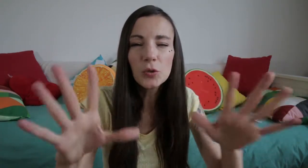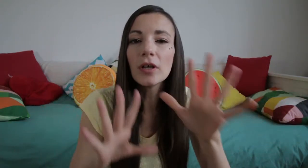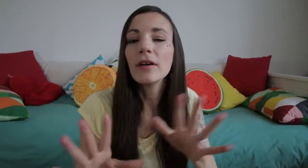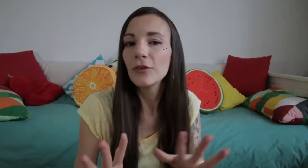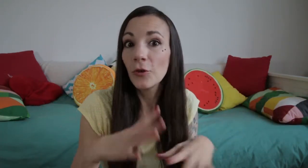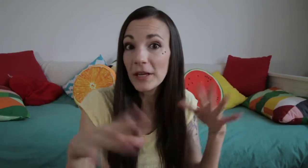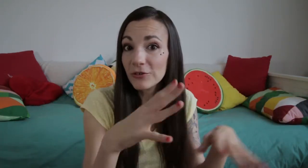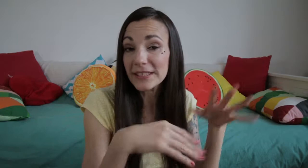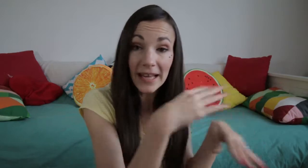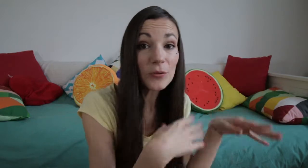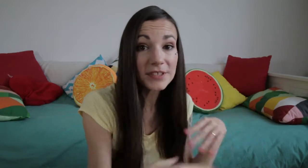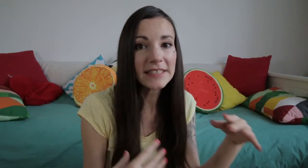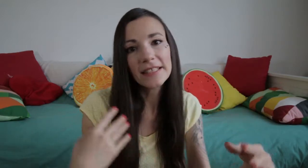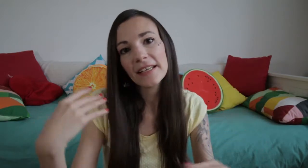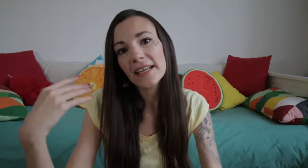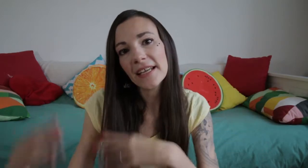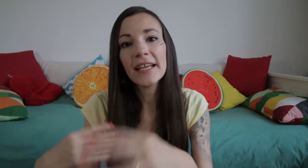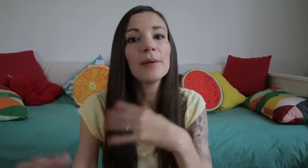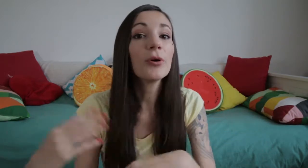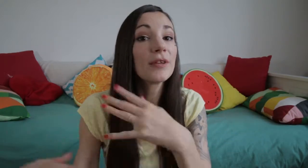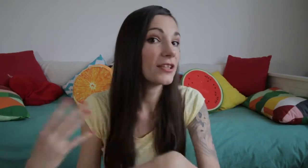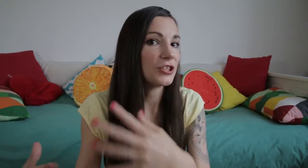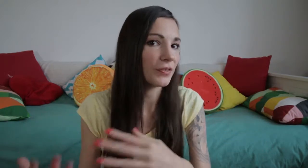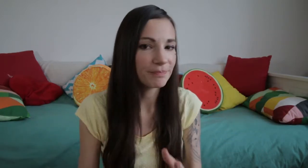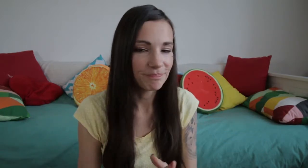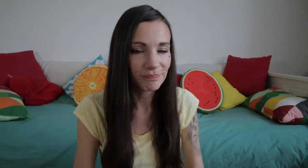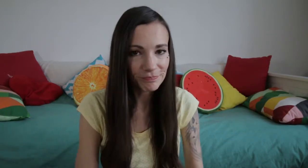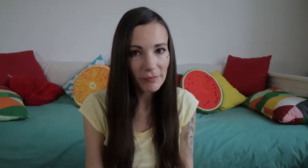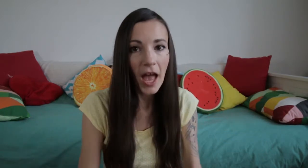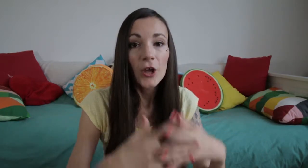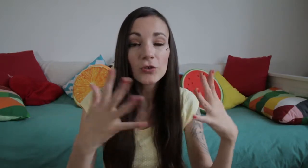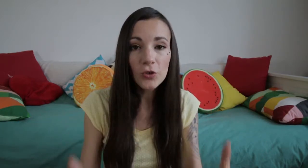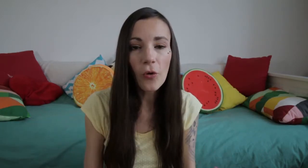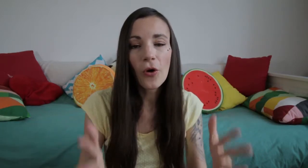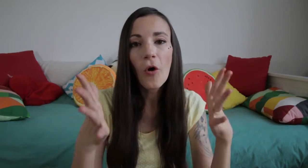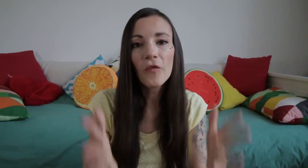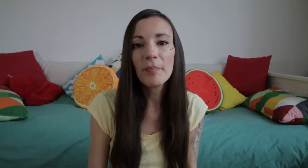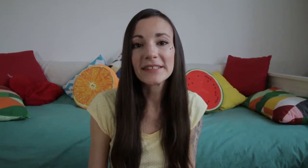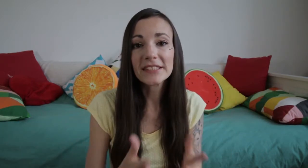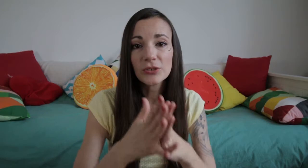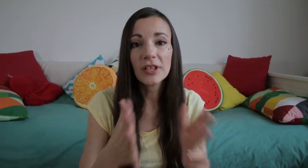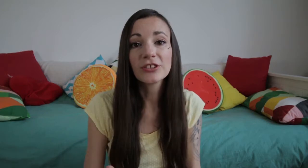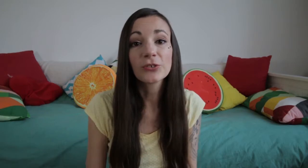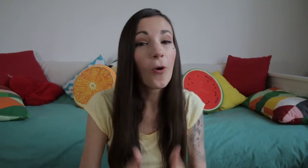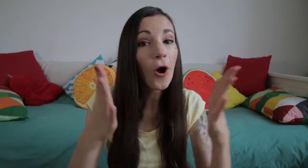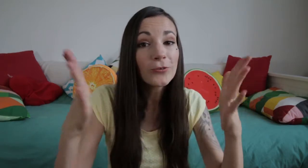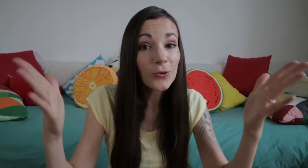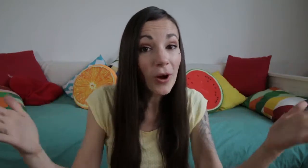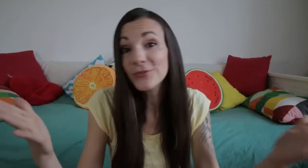cool de mélanger la comptine et les premiers chiffres. Donc, on va partir sur la chanson 1, 2, 3, nous irons